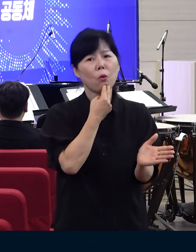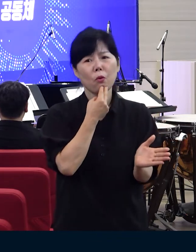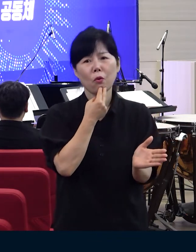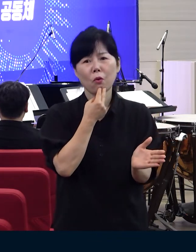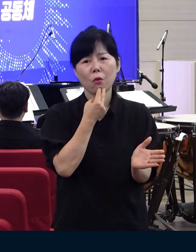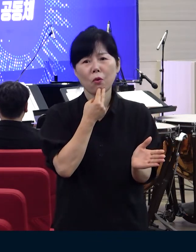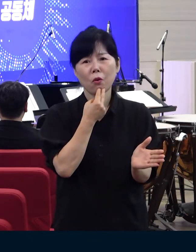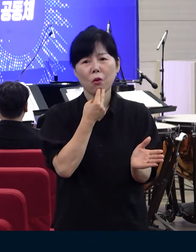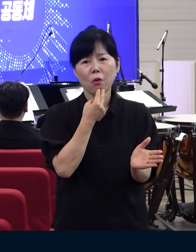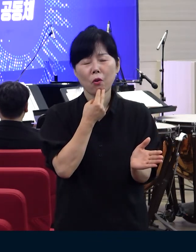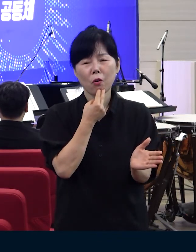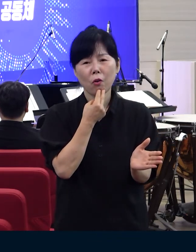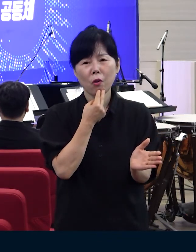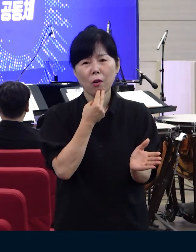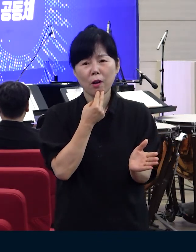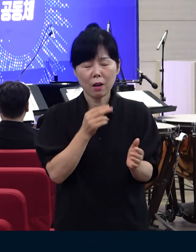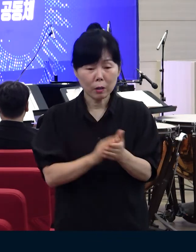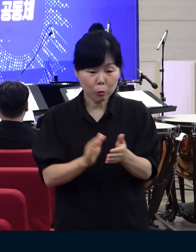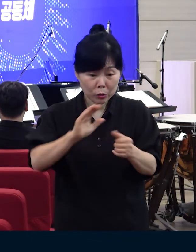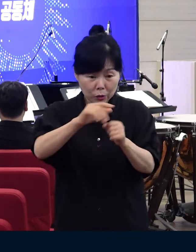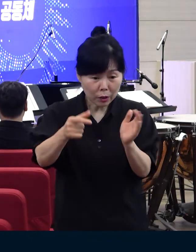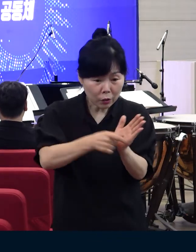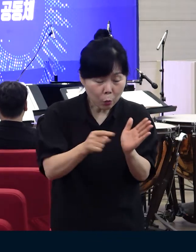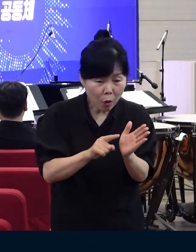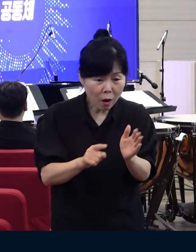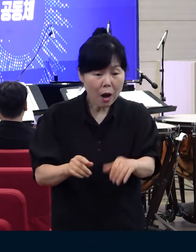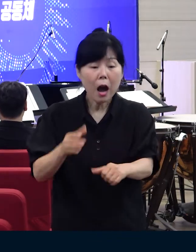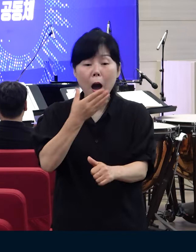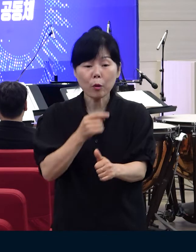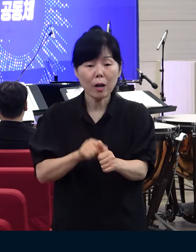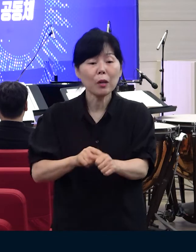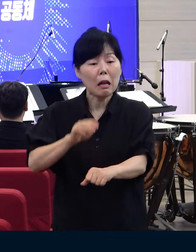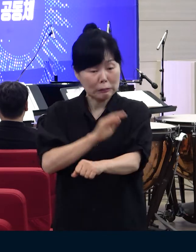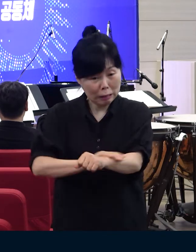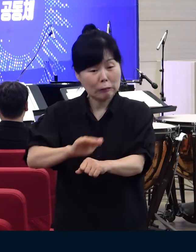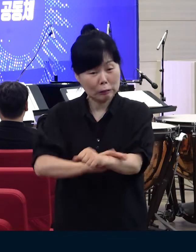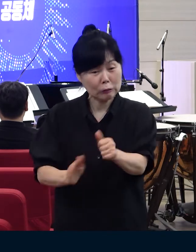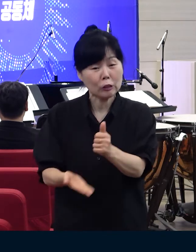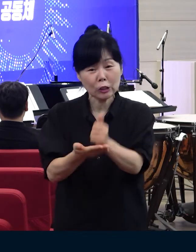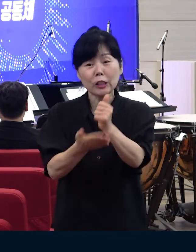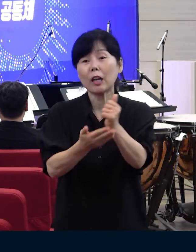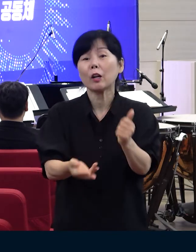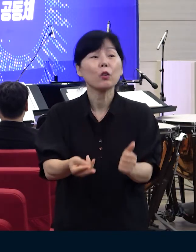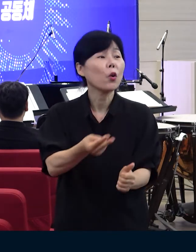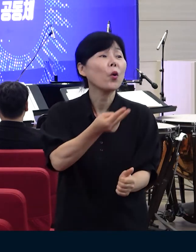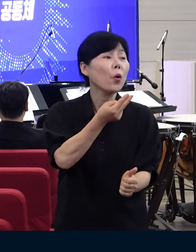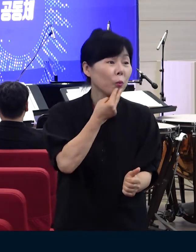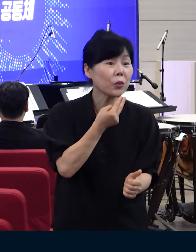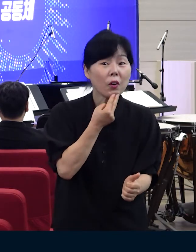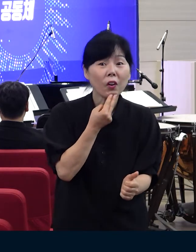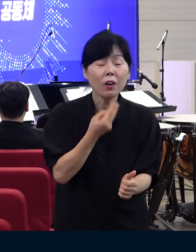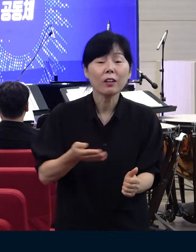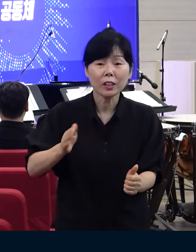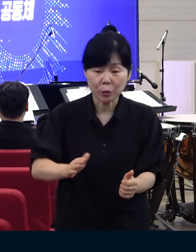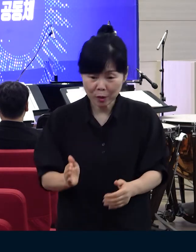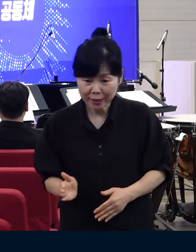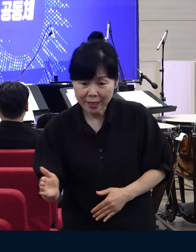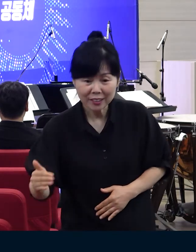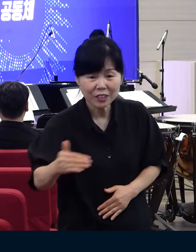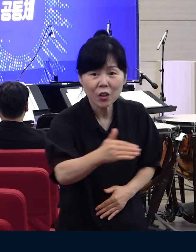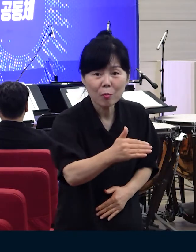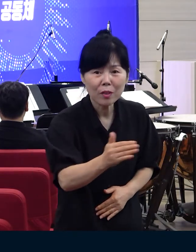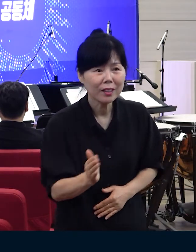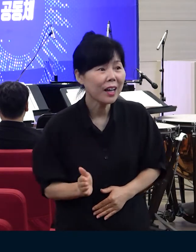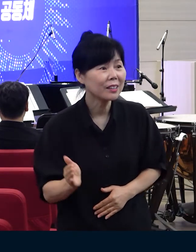물론 그렇다고 성경이 아브라함이 잘했다라고 말하고 있는 것이 아니에요. 오히려 간접적으로는 그가 한심하게